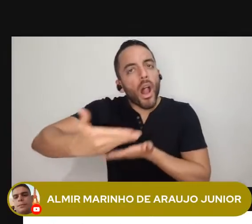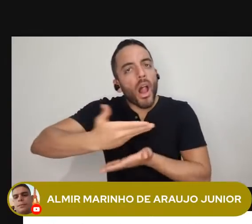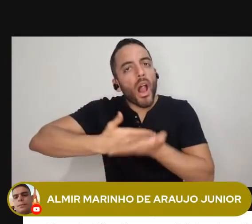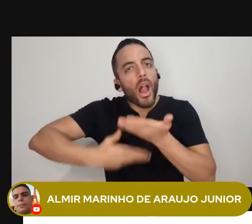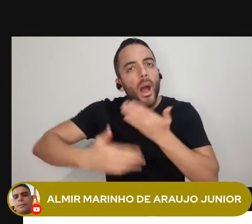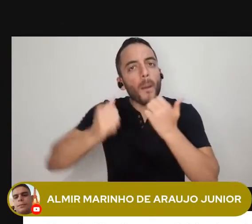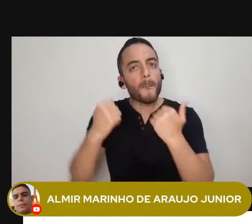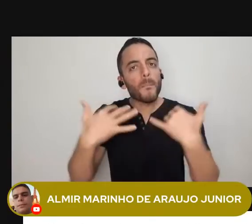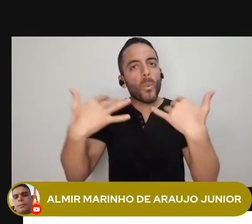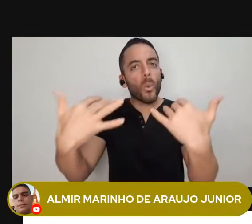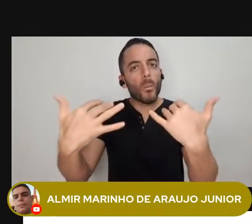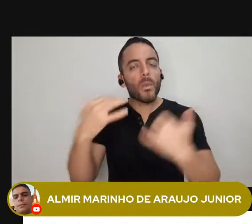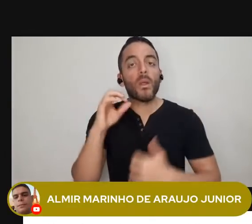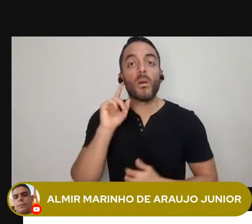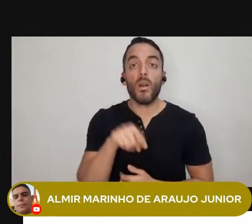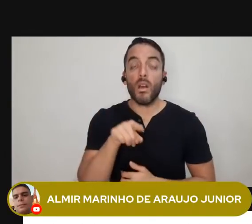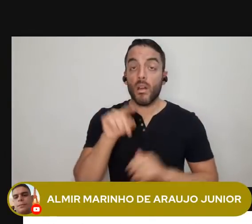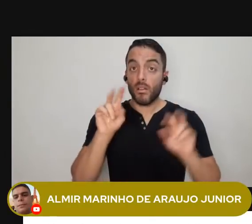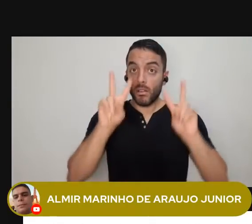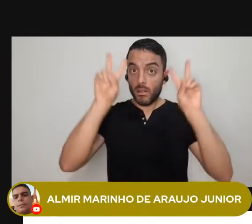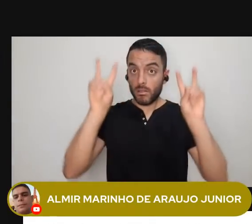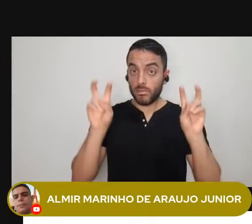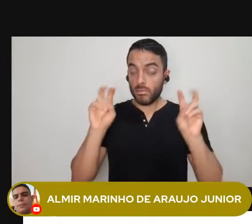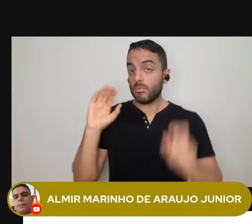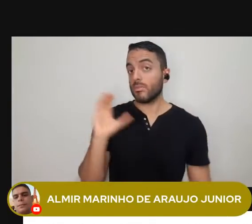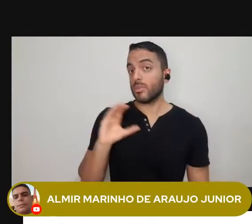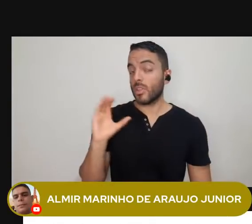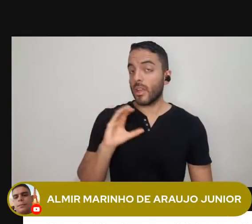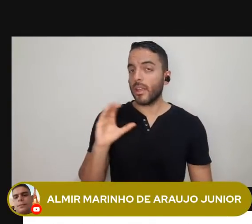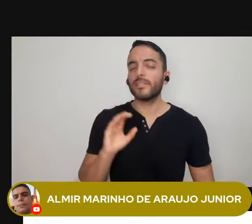questões da ciência e da tecnologia